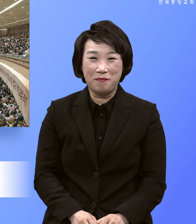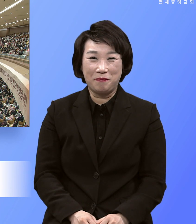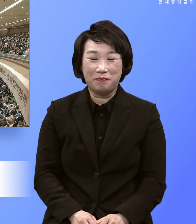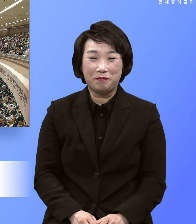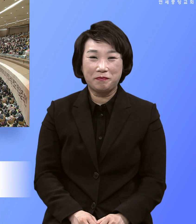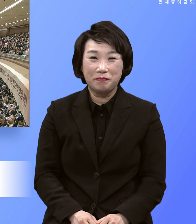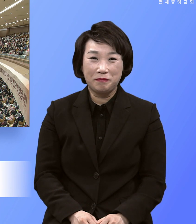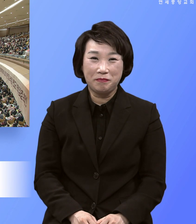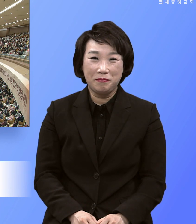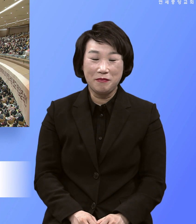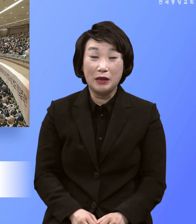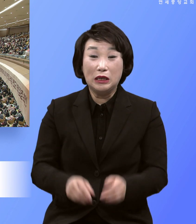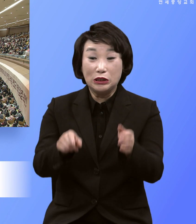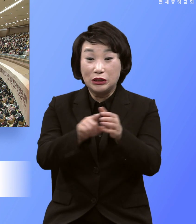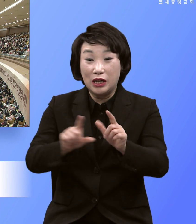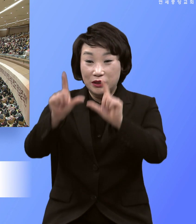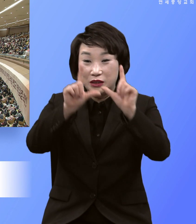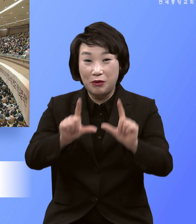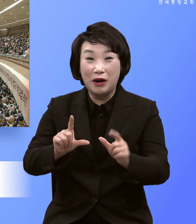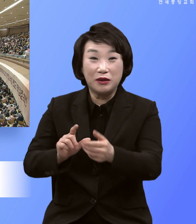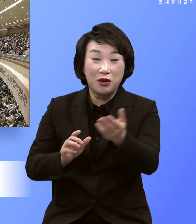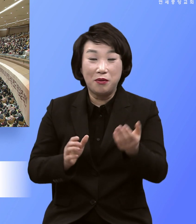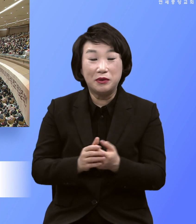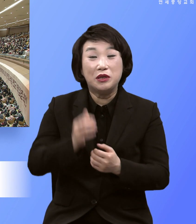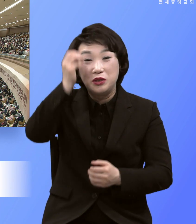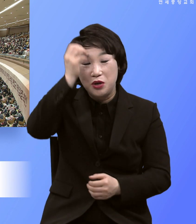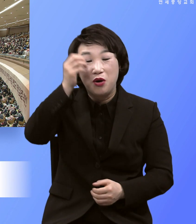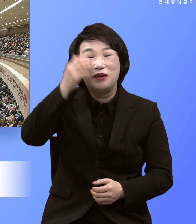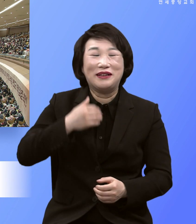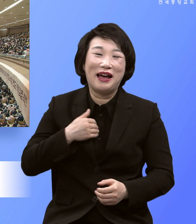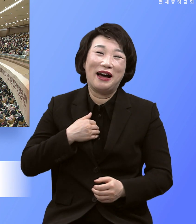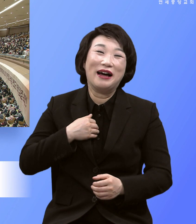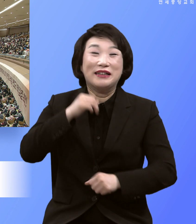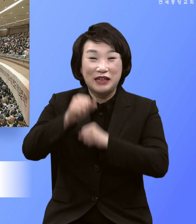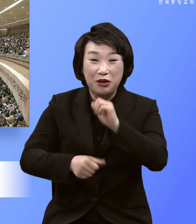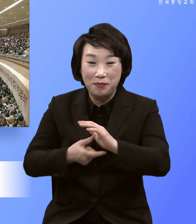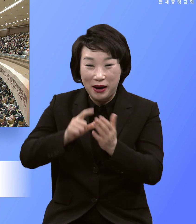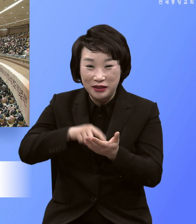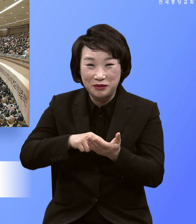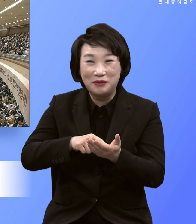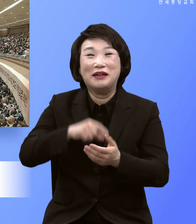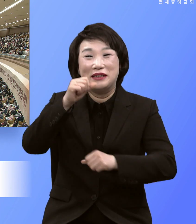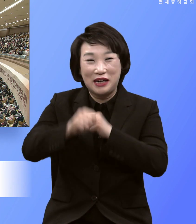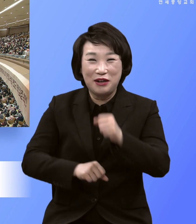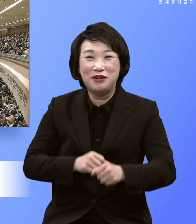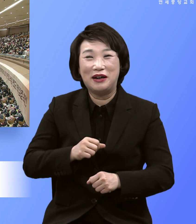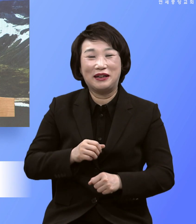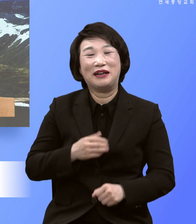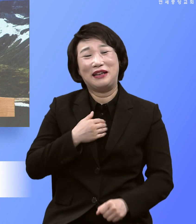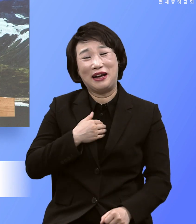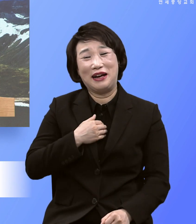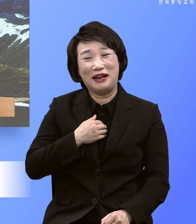예, 신앙생활은 영적으로 자유한 만큼 자유하게 하는 것.